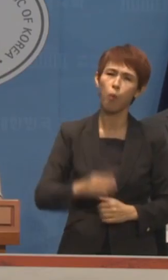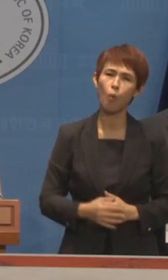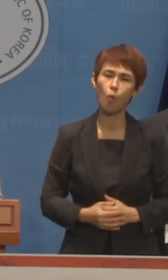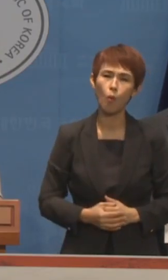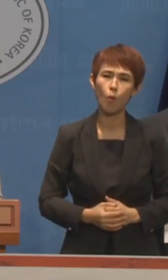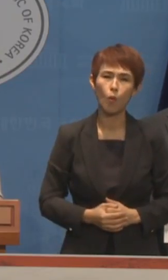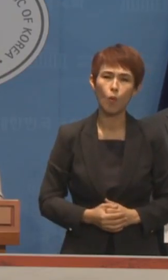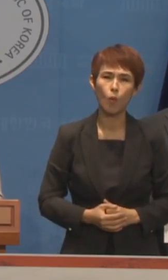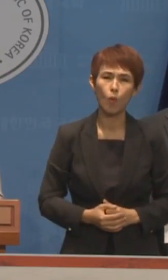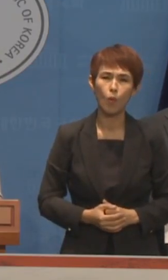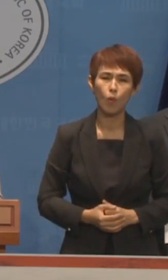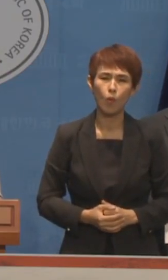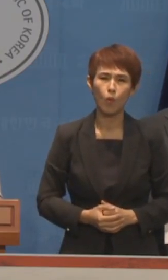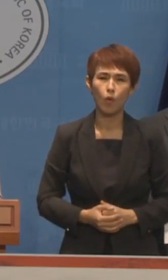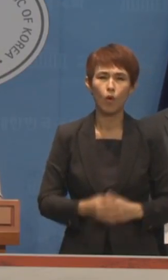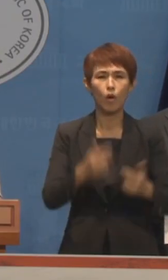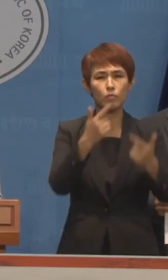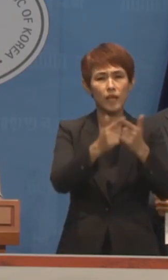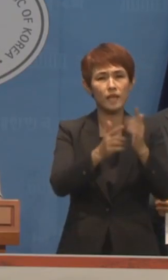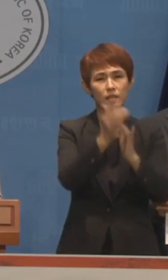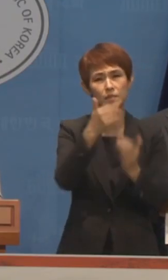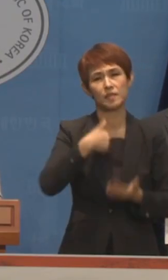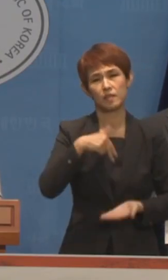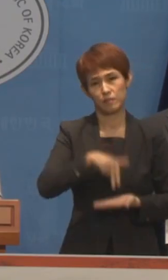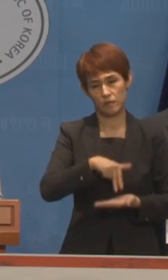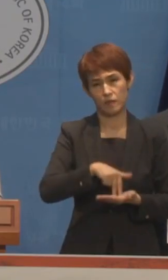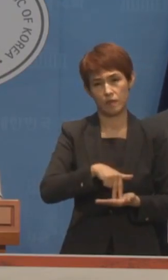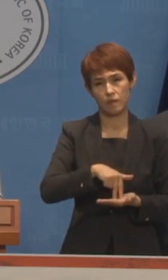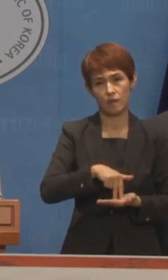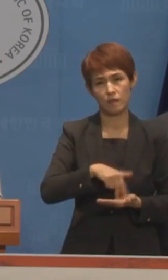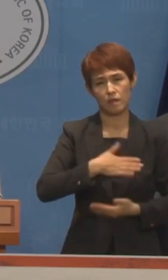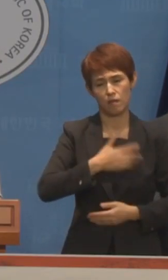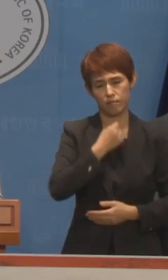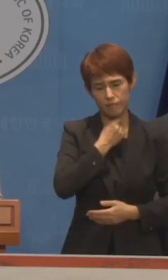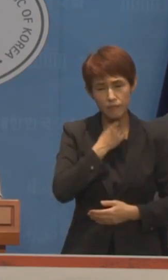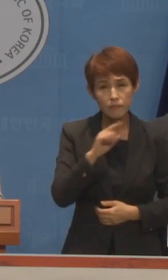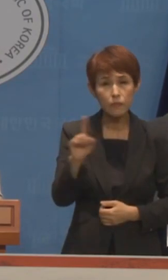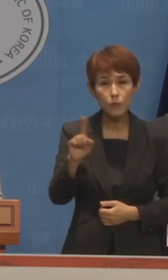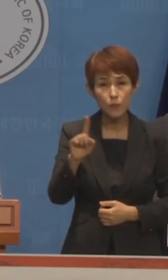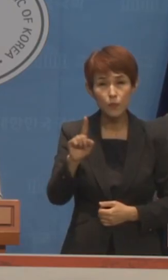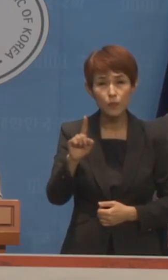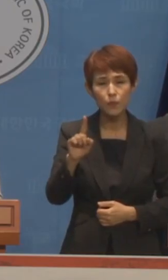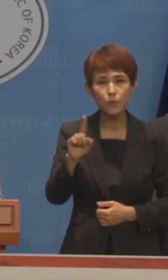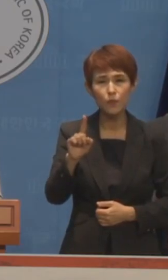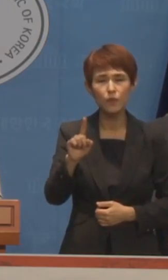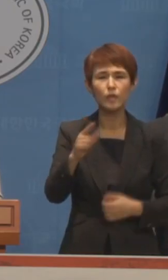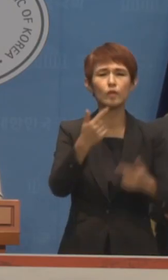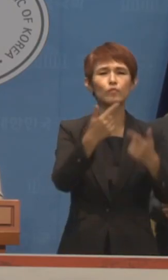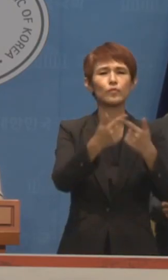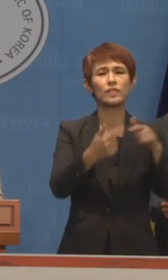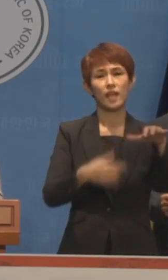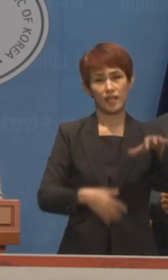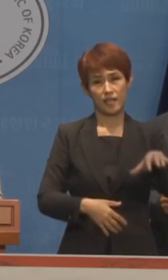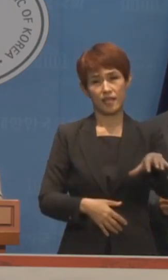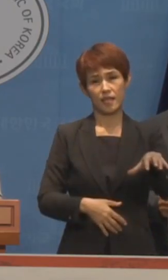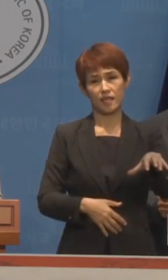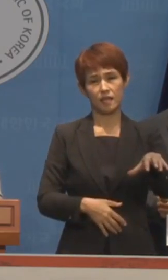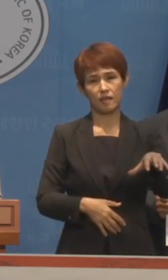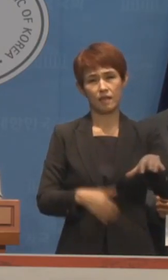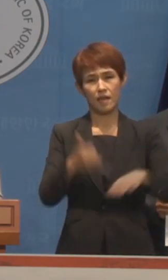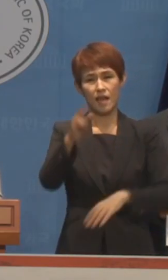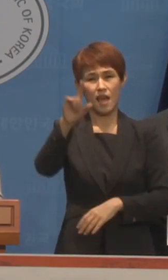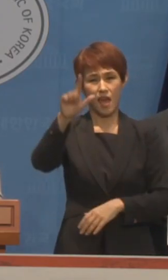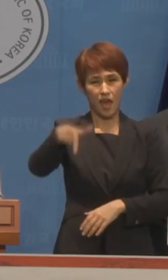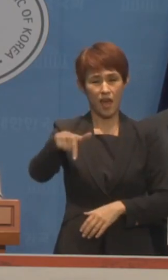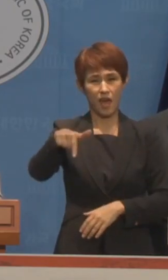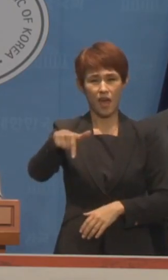듭니다. 부산 시민의 한 사람으로서 제가 바라는 것은 이제 부산이